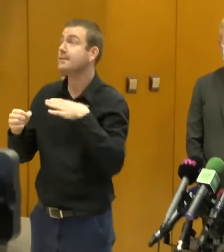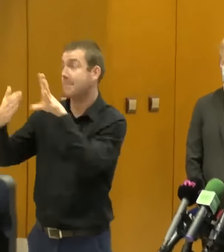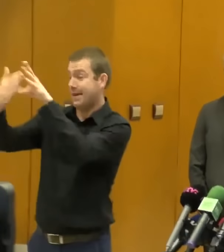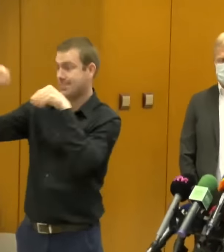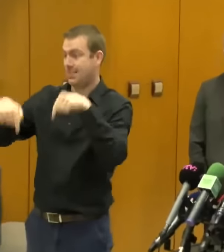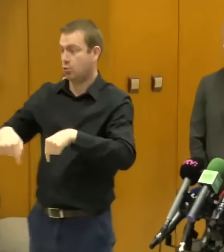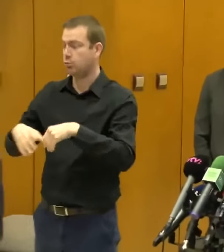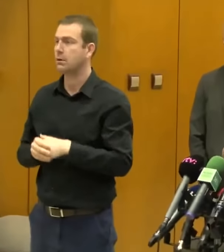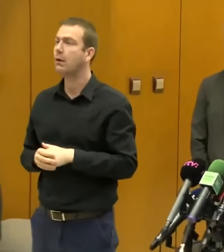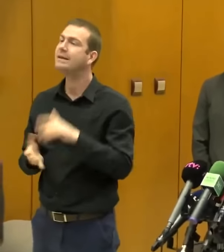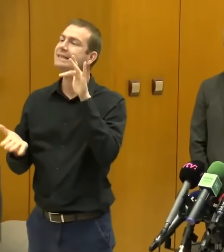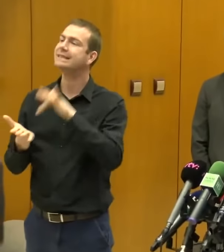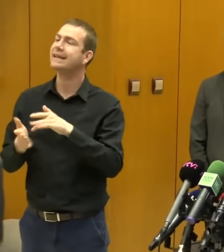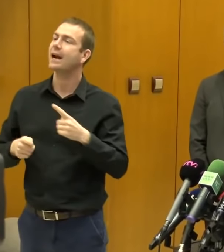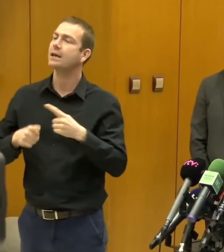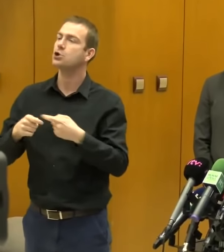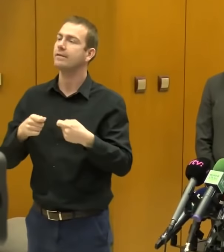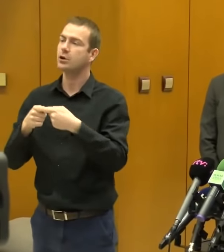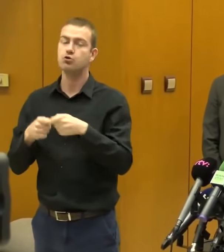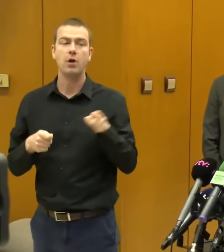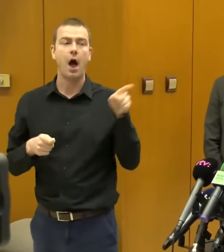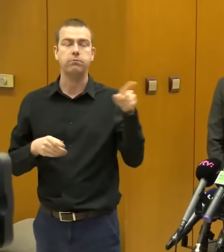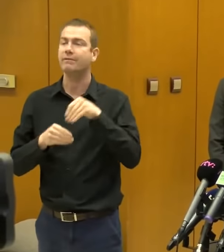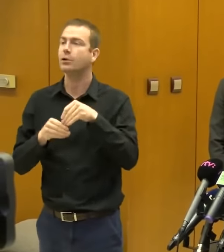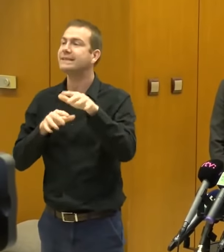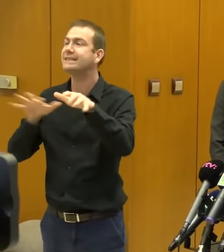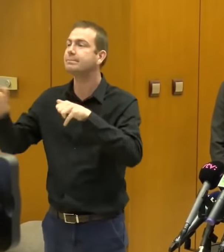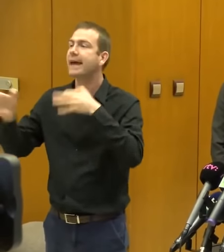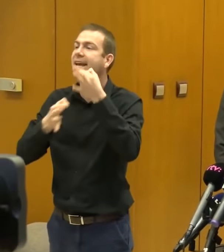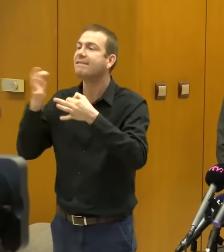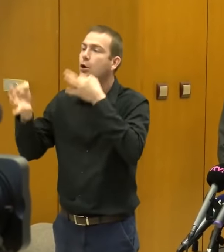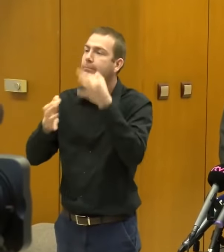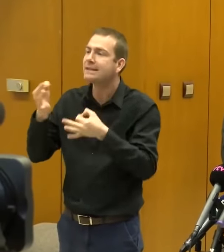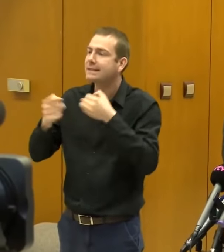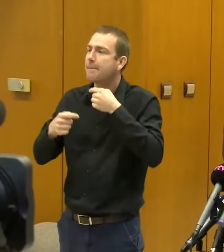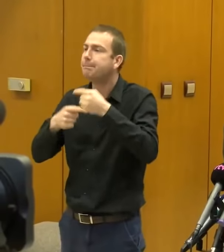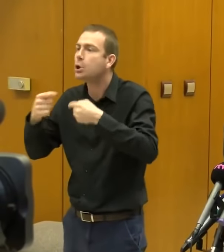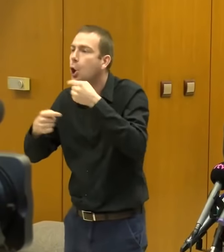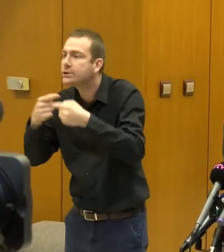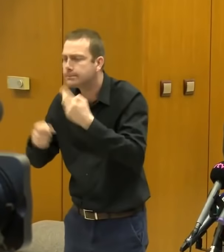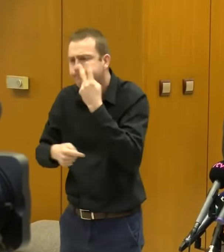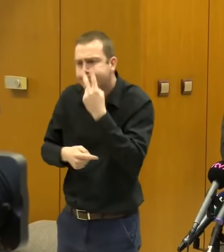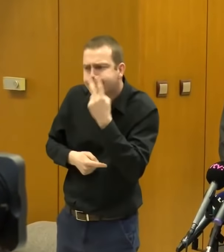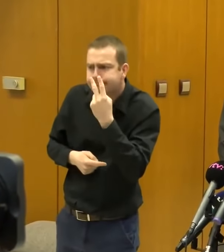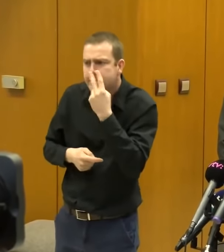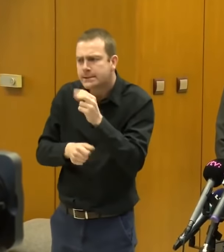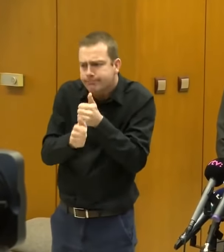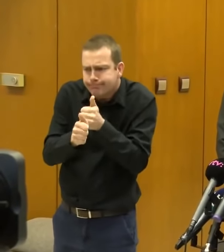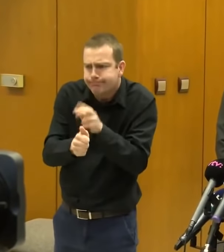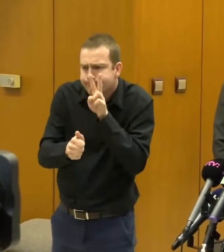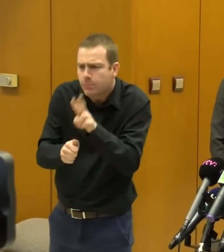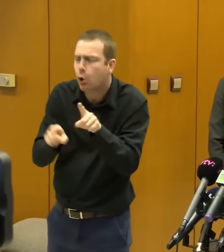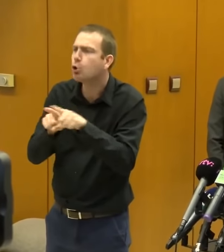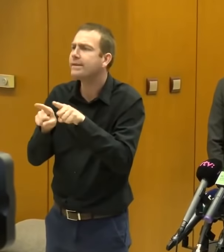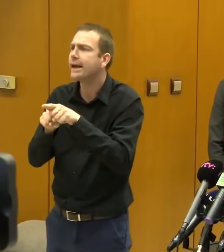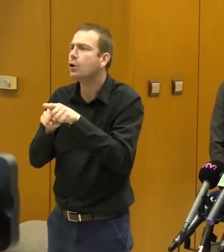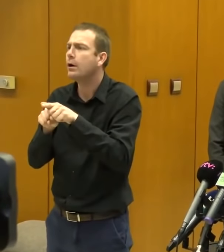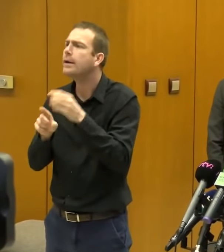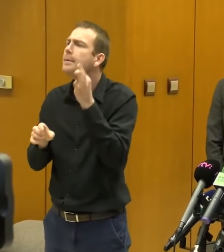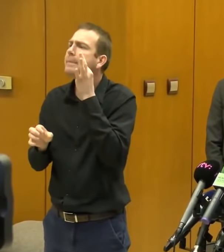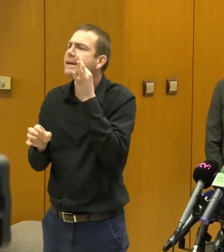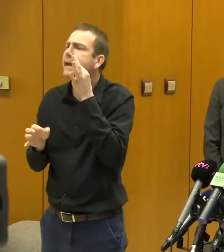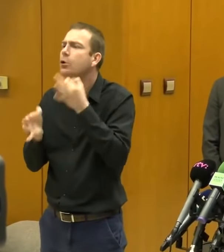štábu bude práve toto zosúladenie informácií, zosúladenie procesov, aby sa informácie vymieniali plynule, aby nenastávali